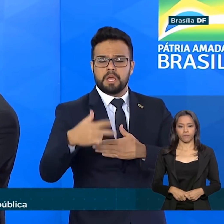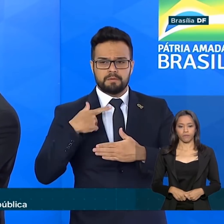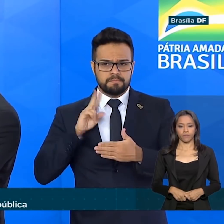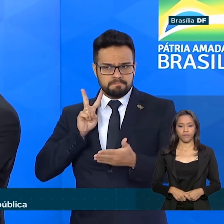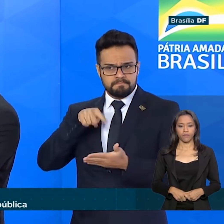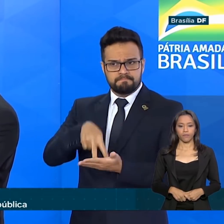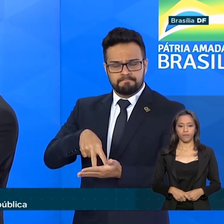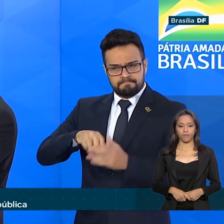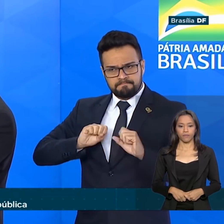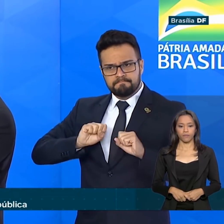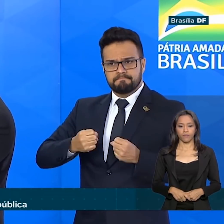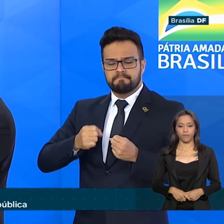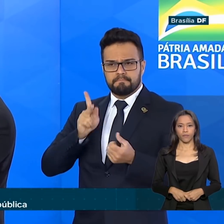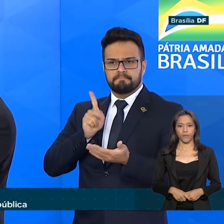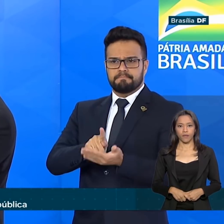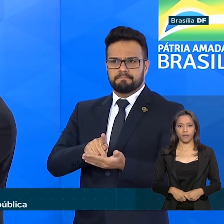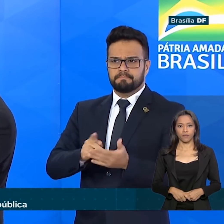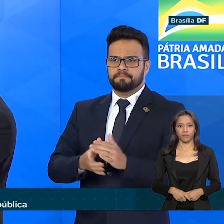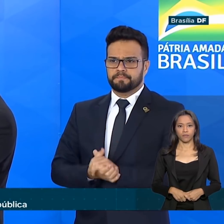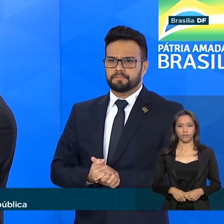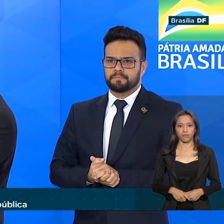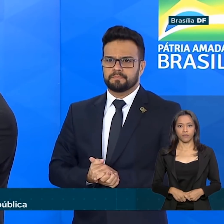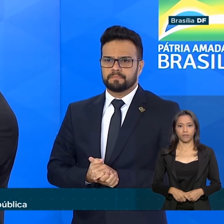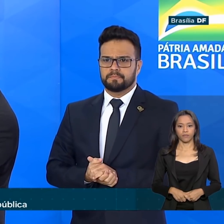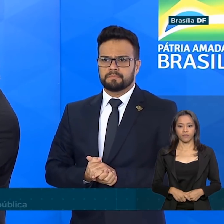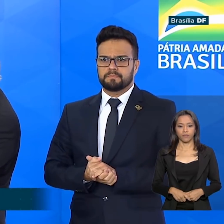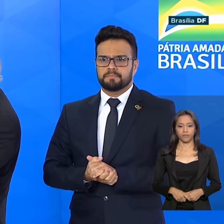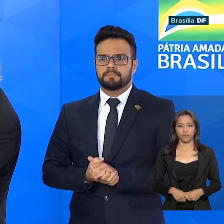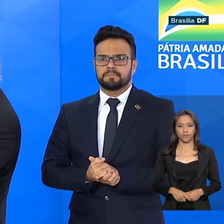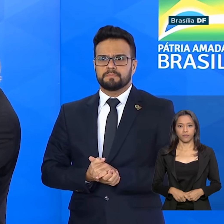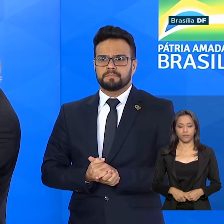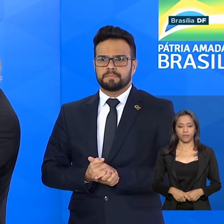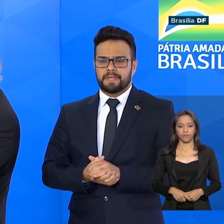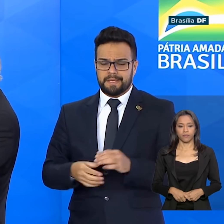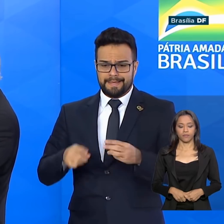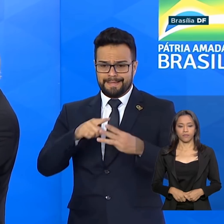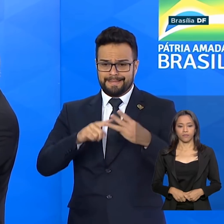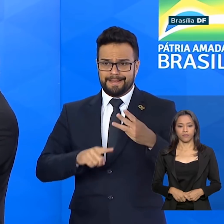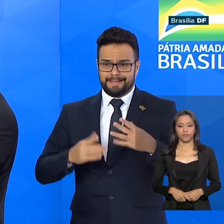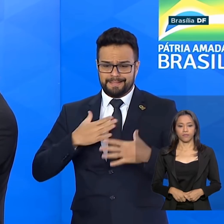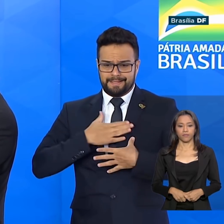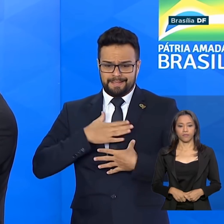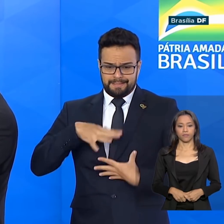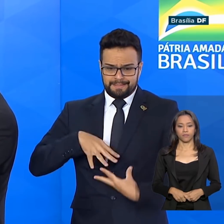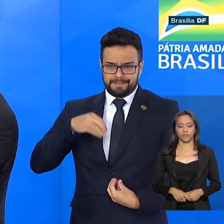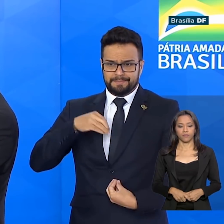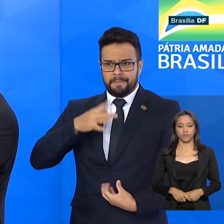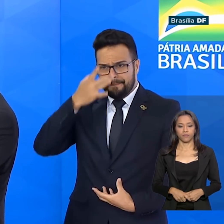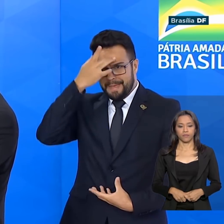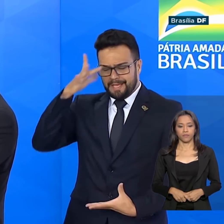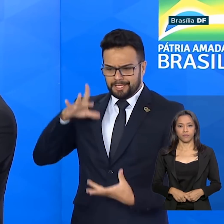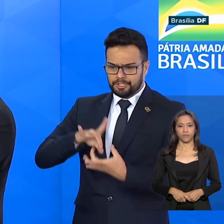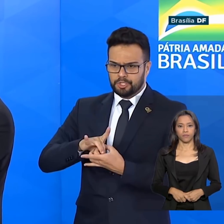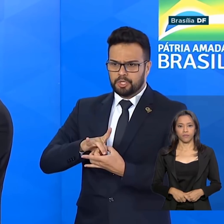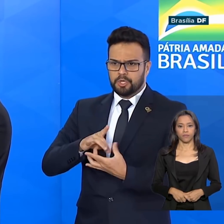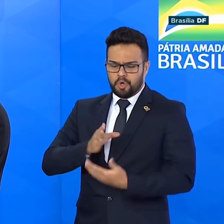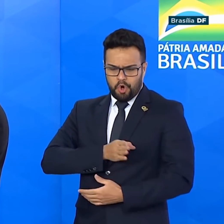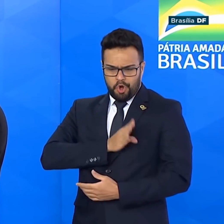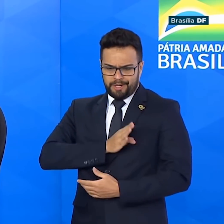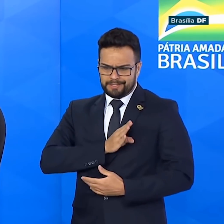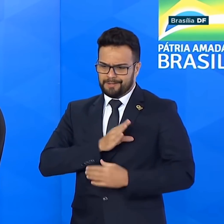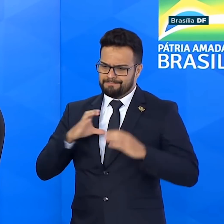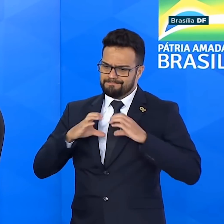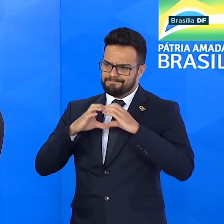o procurador-geral da República, que Bolsonaro tirou do bolso do colete. O PGR